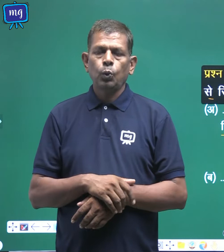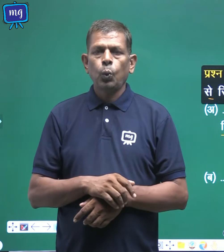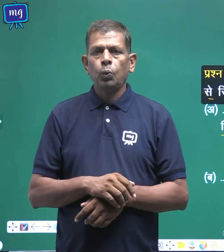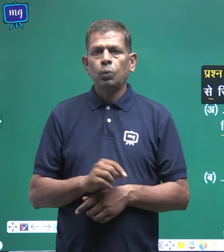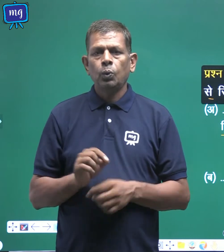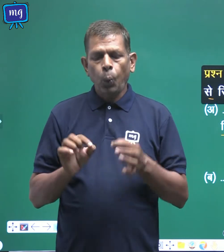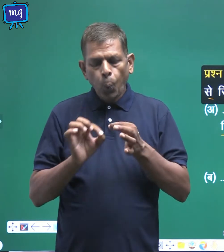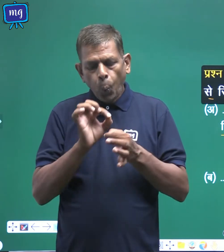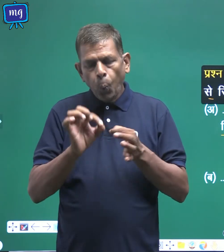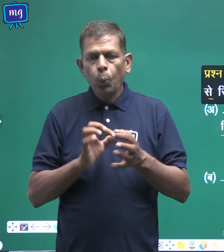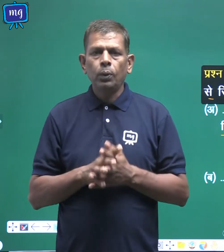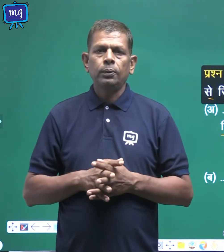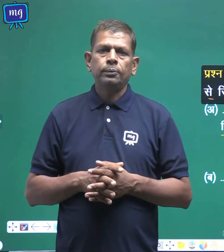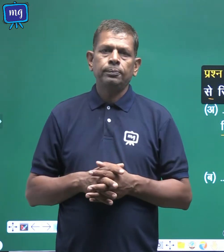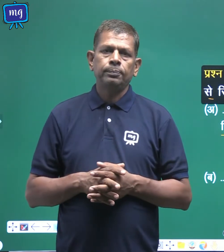ऊन।